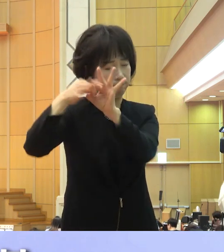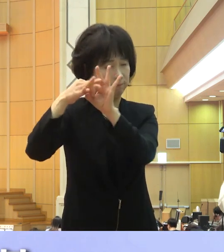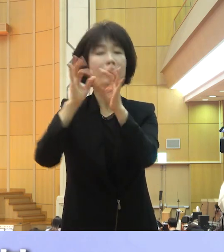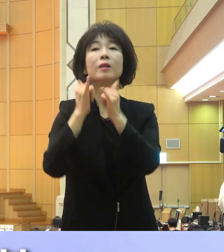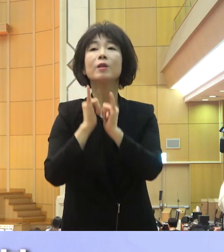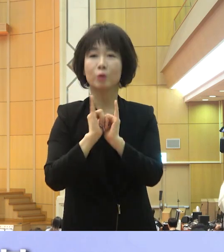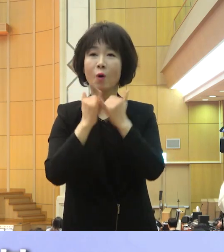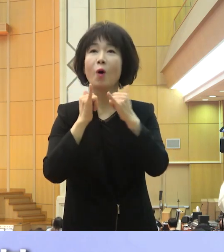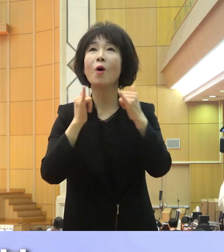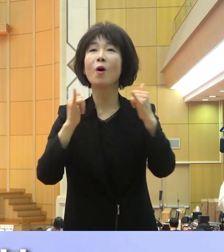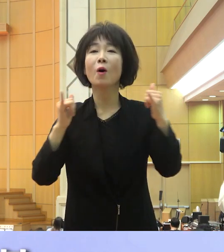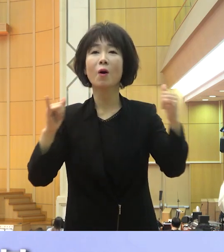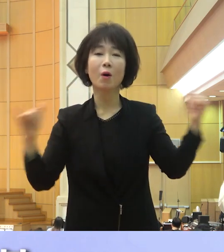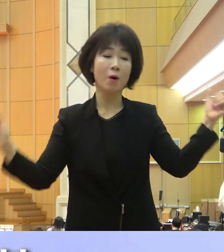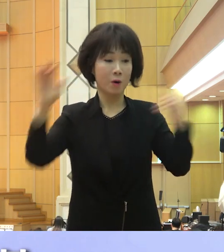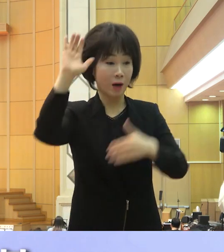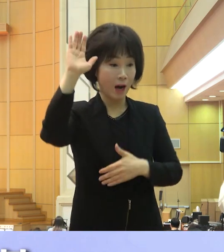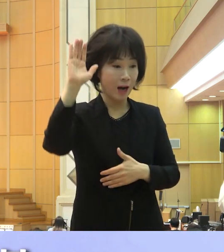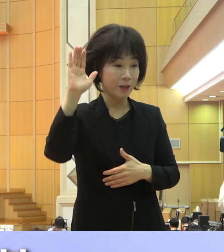주님께